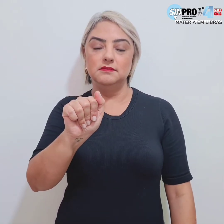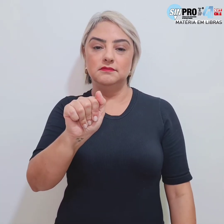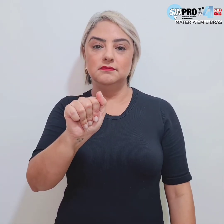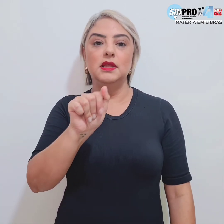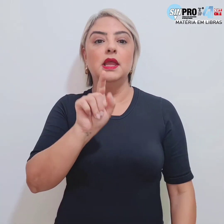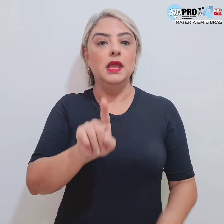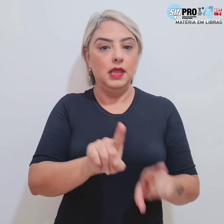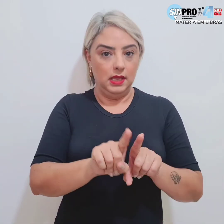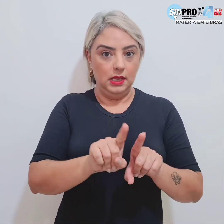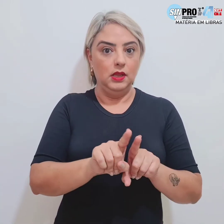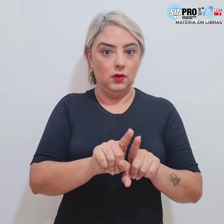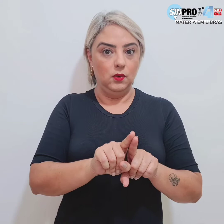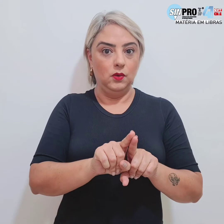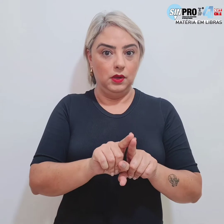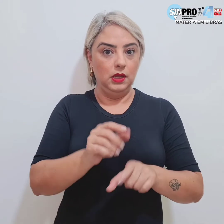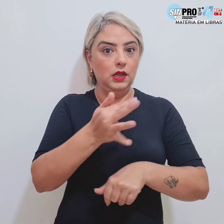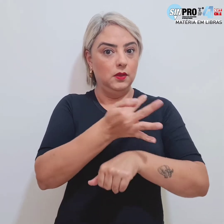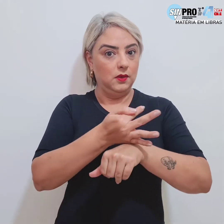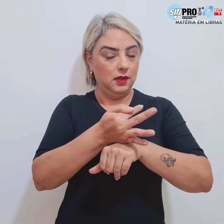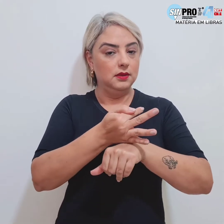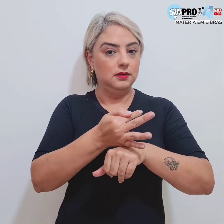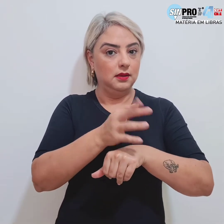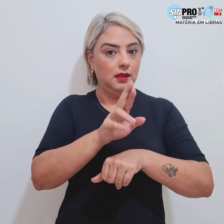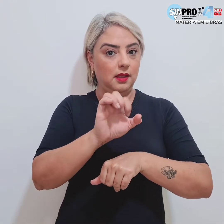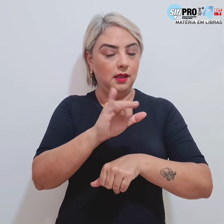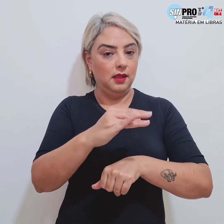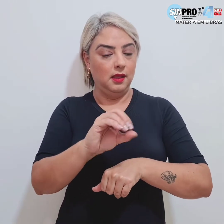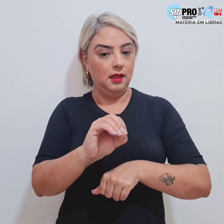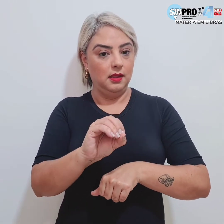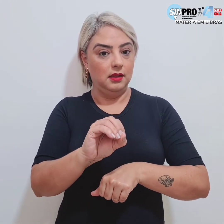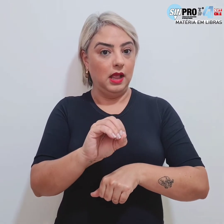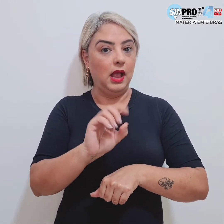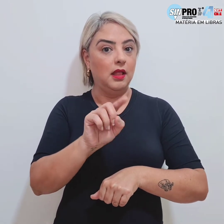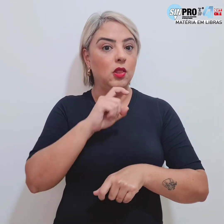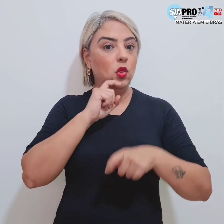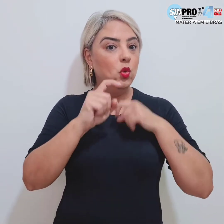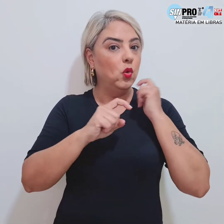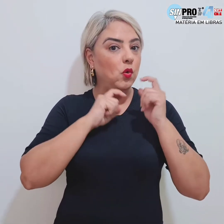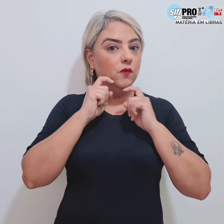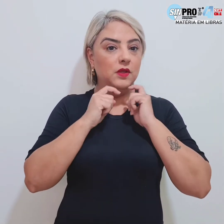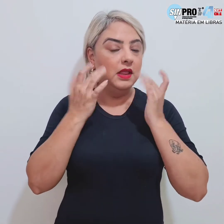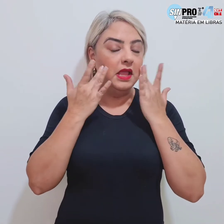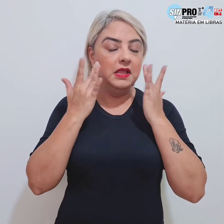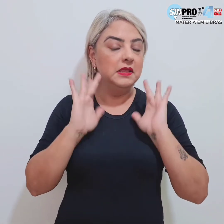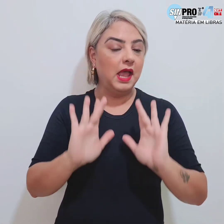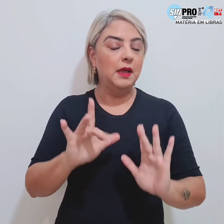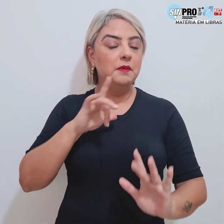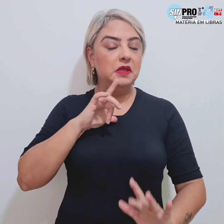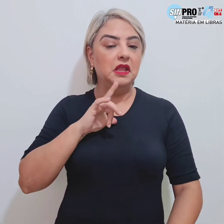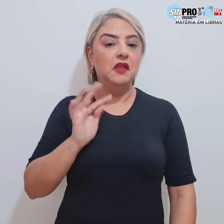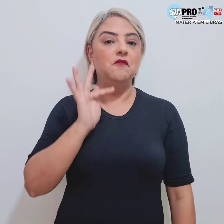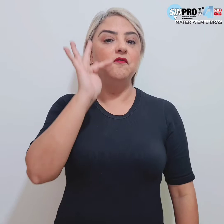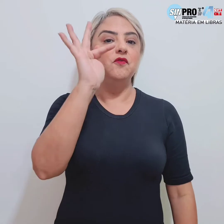incluindo recesso. Aliás, é incerto, inclusive, que haja futuros